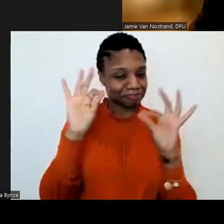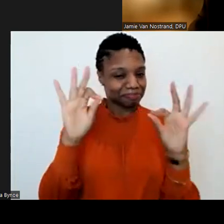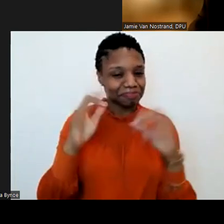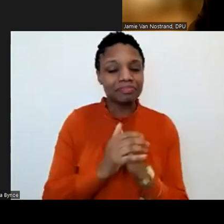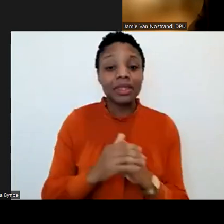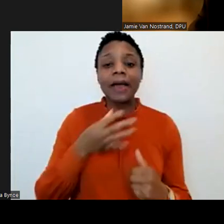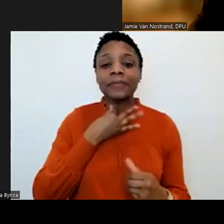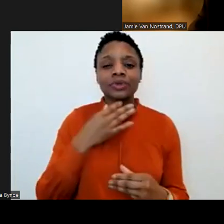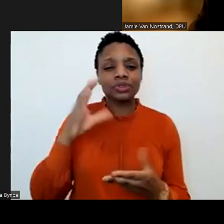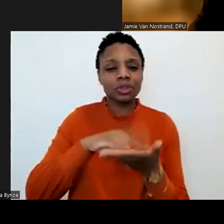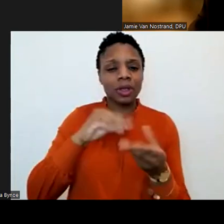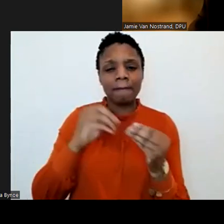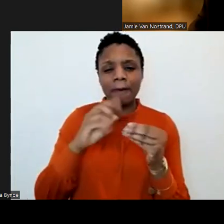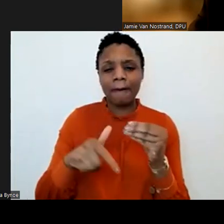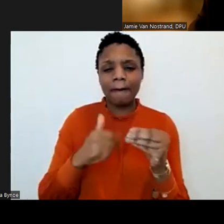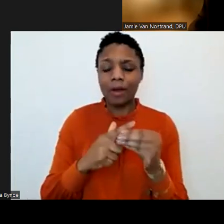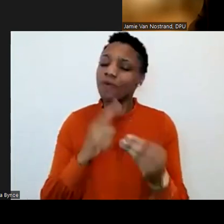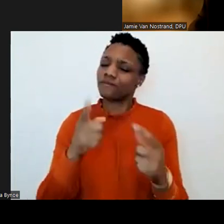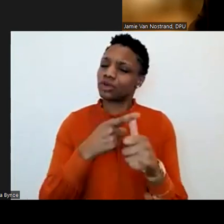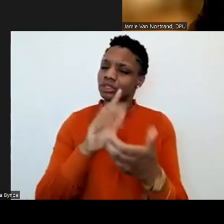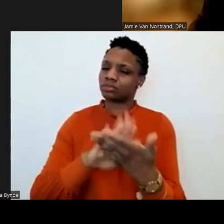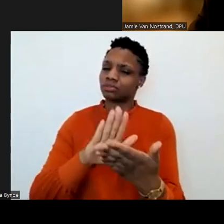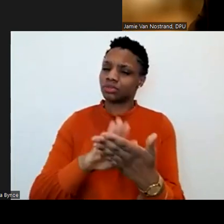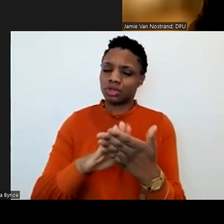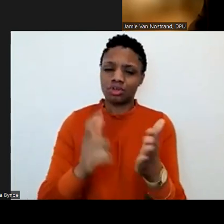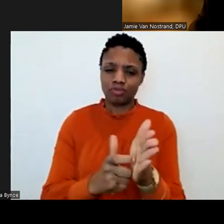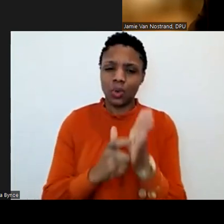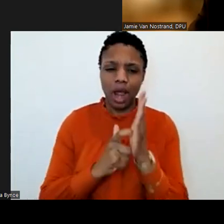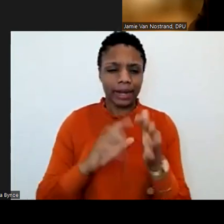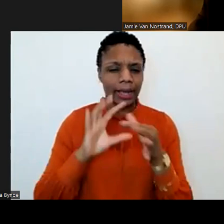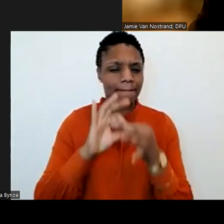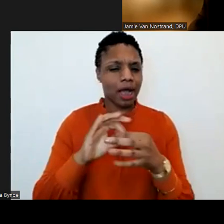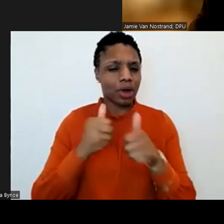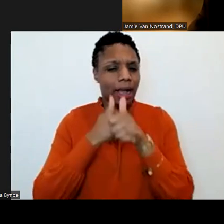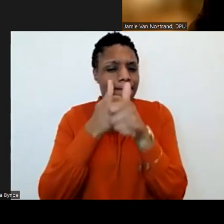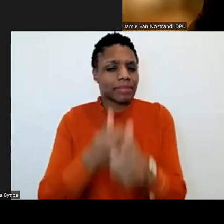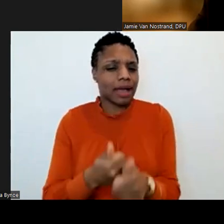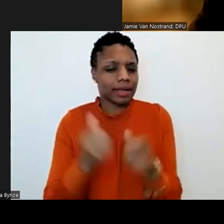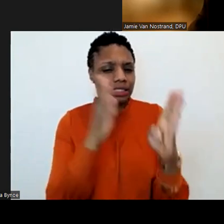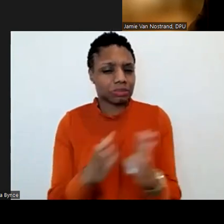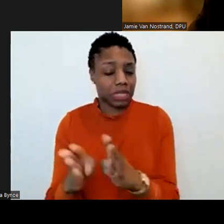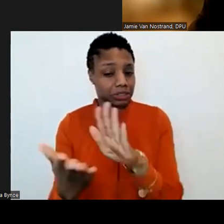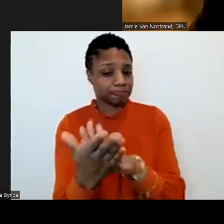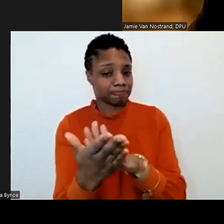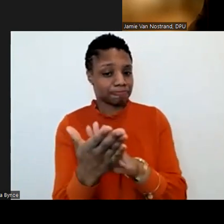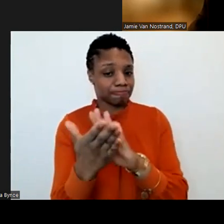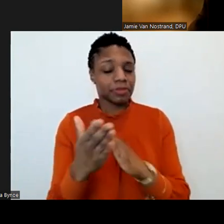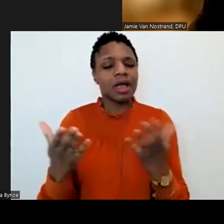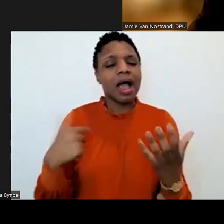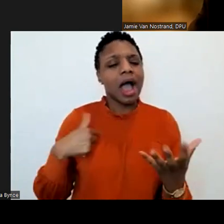la presentación quería saber un poco más eh sobre los